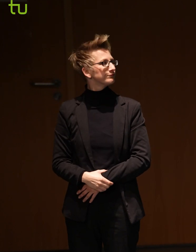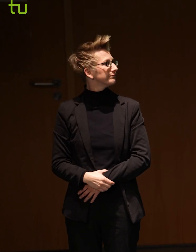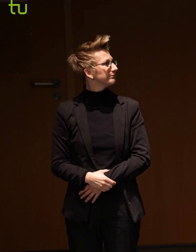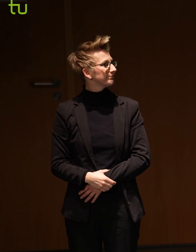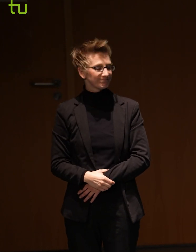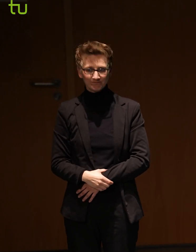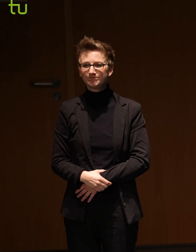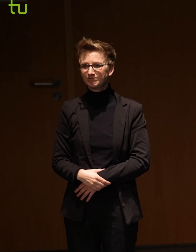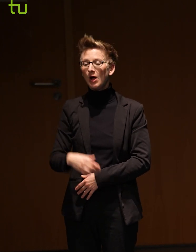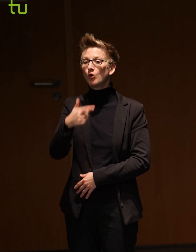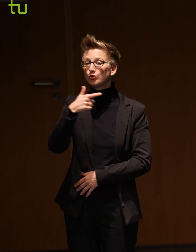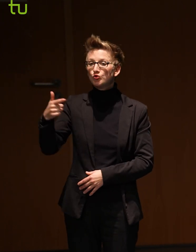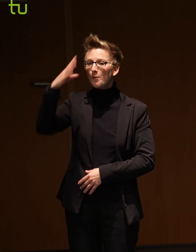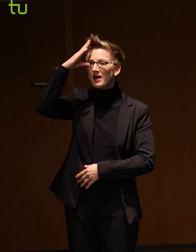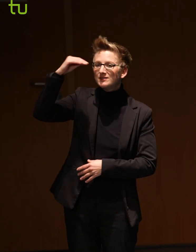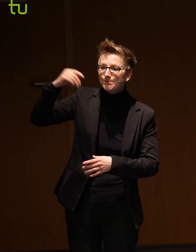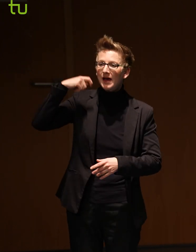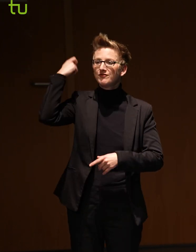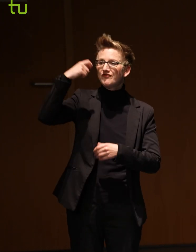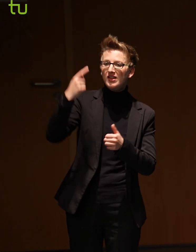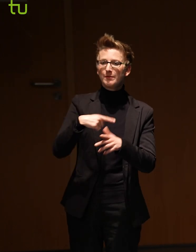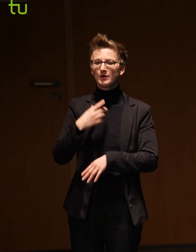Mann, die Buddenbrooks